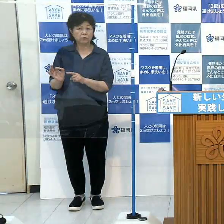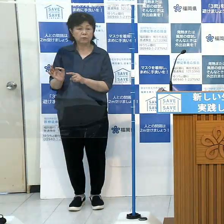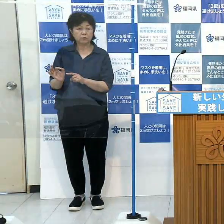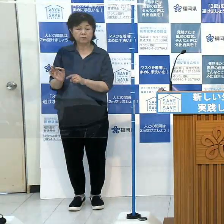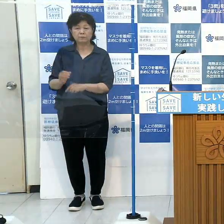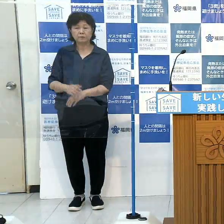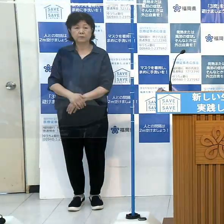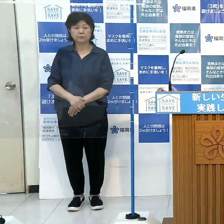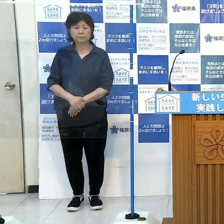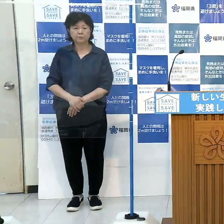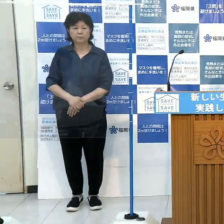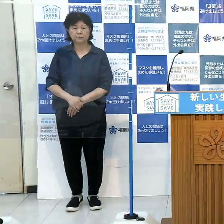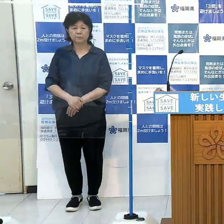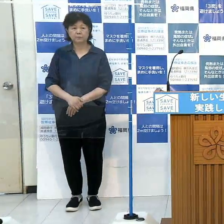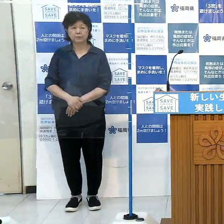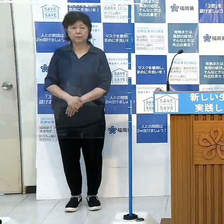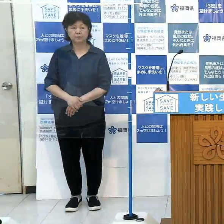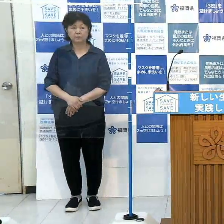33% が